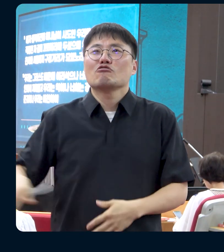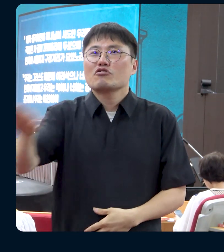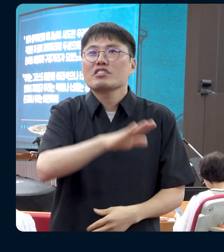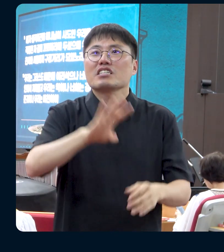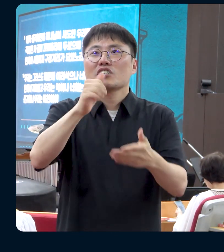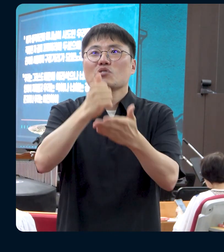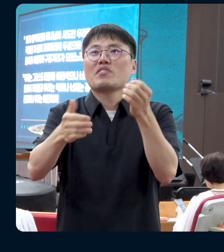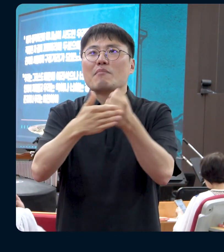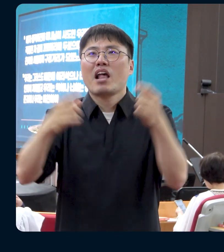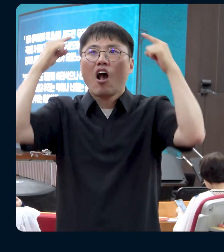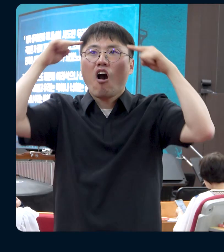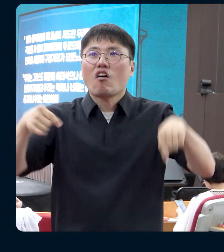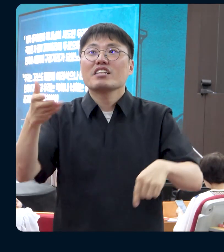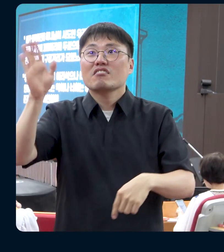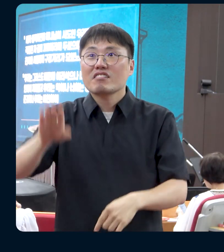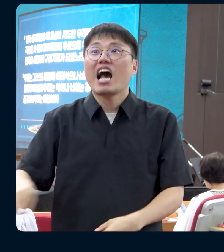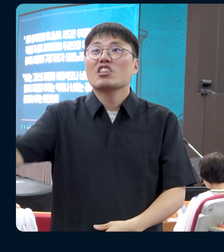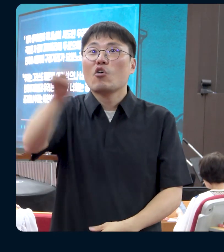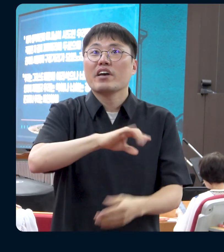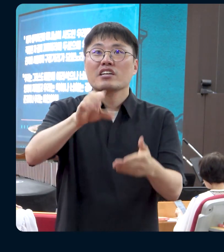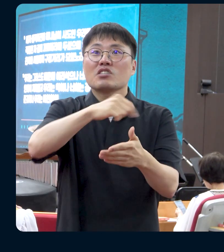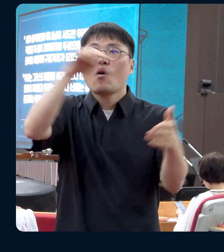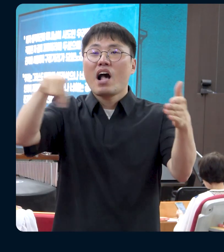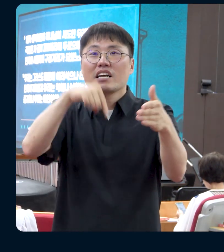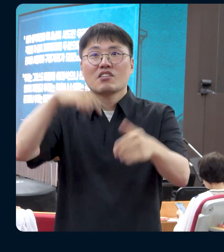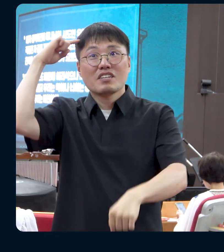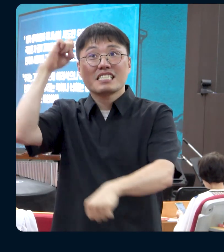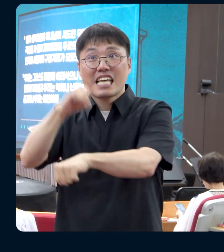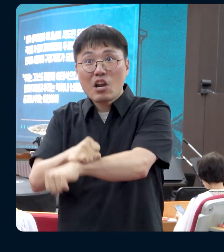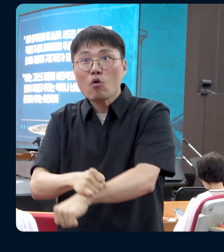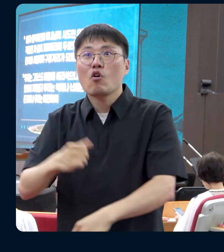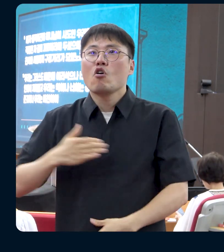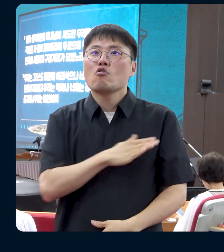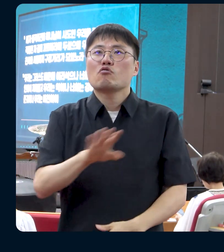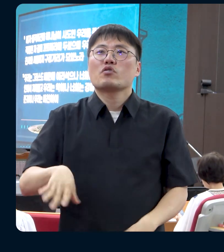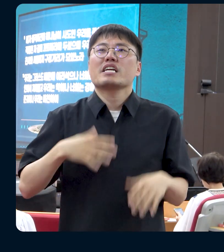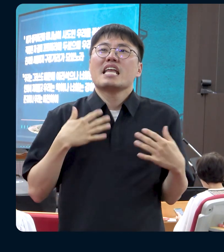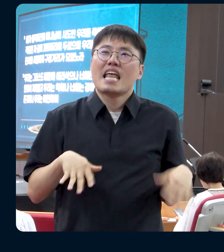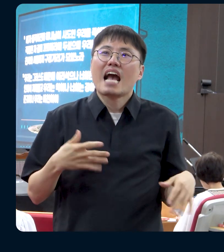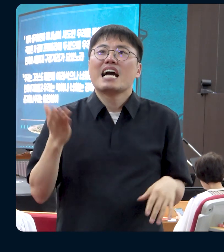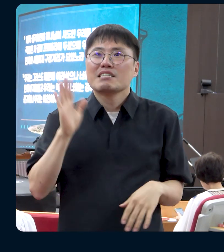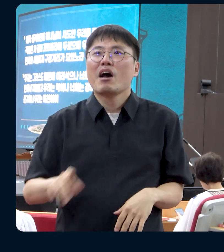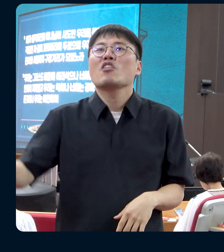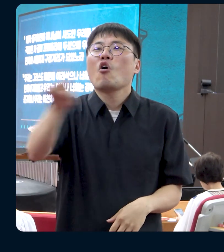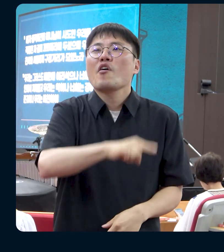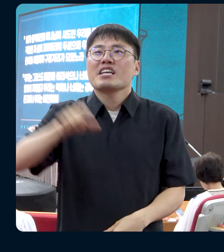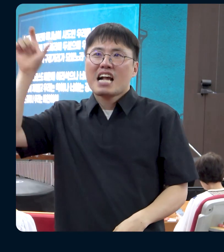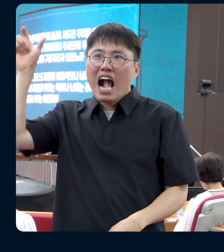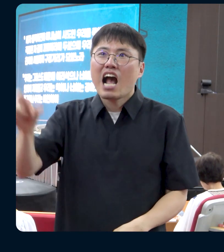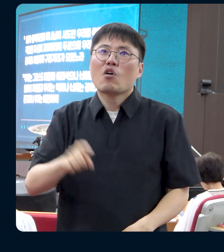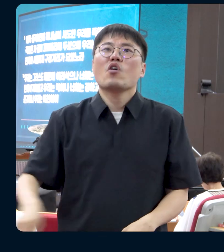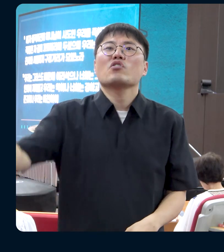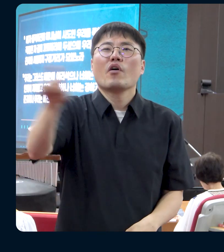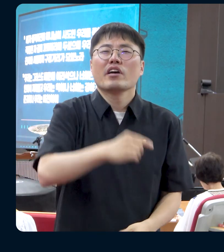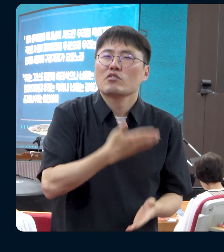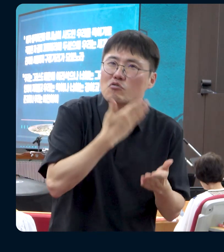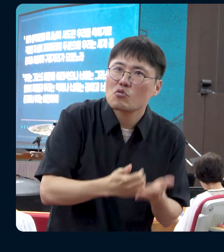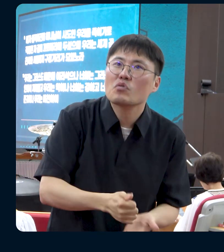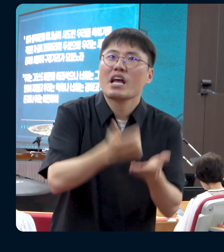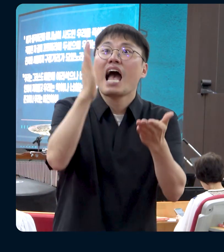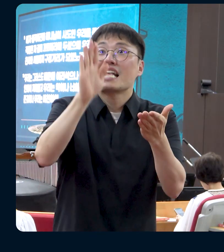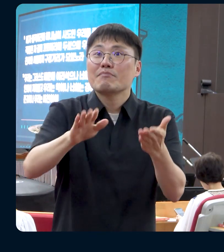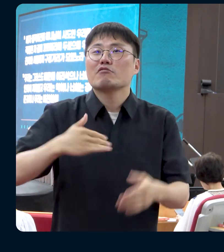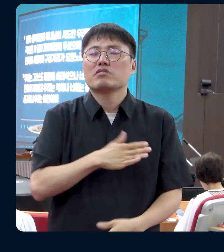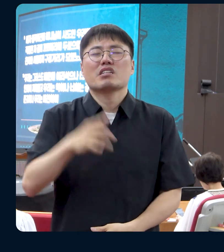되었노라. 우리는 그리스도 때문에 어리석으나 너희는 그리스도 안에서 지혜롭고, 우리는 약하나 너희는